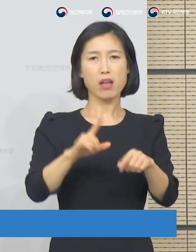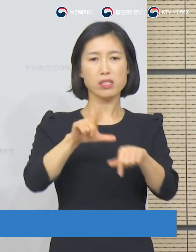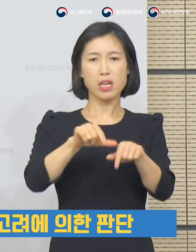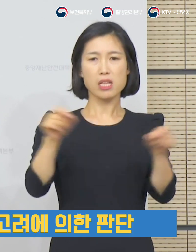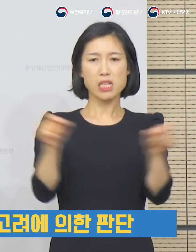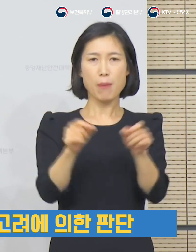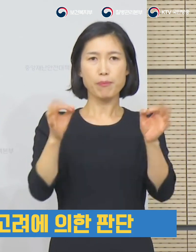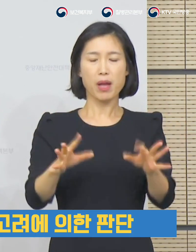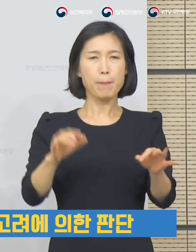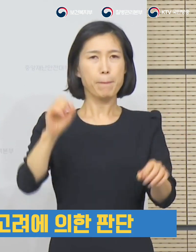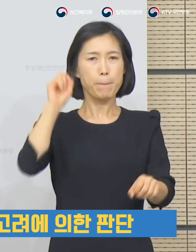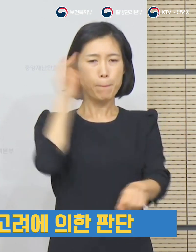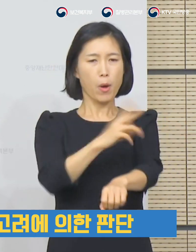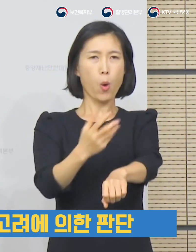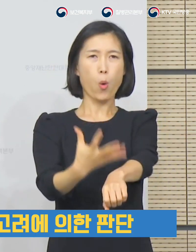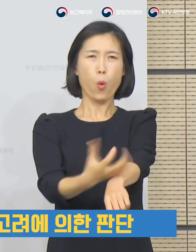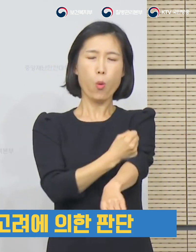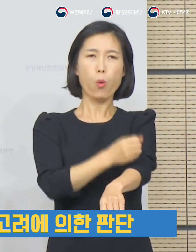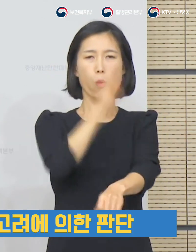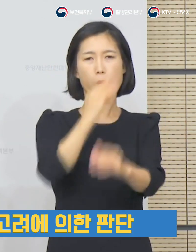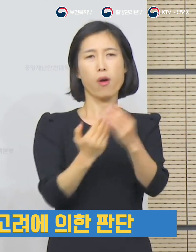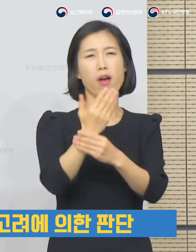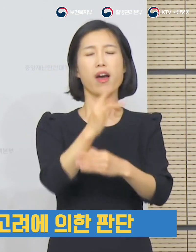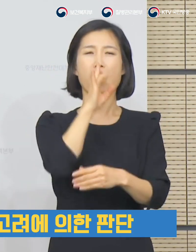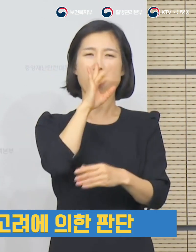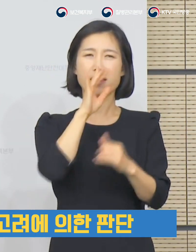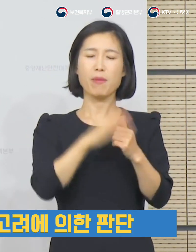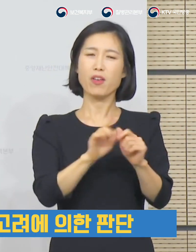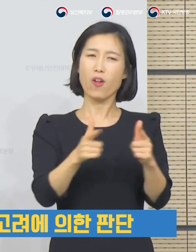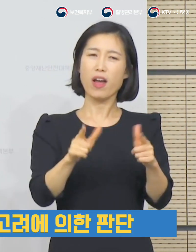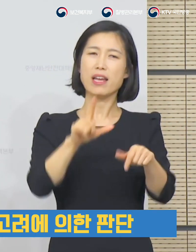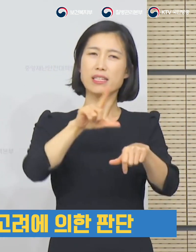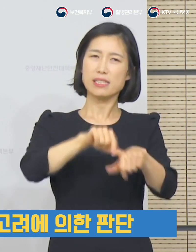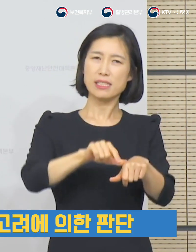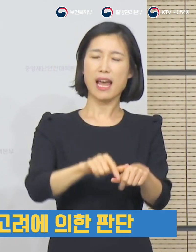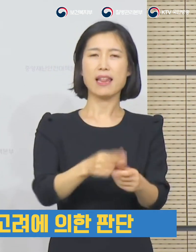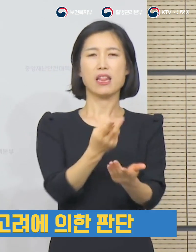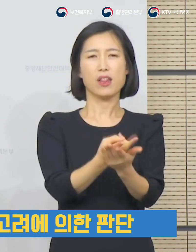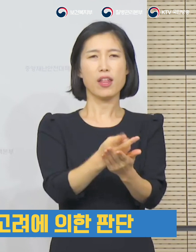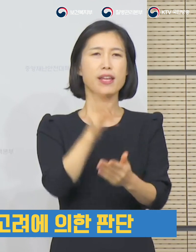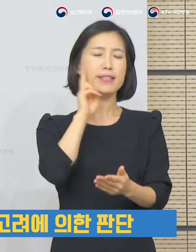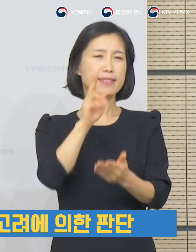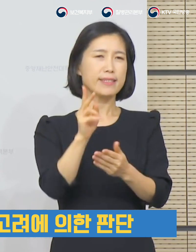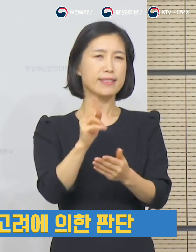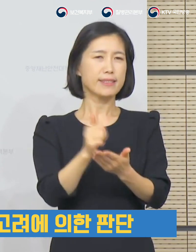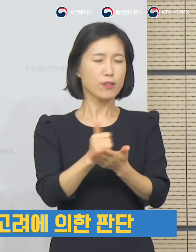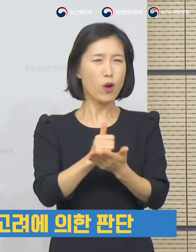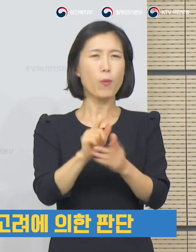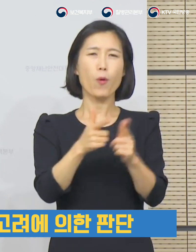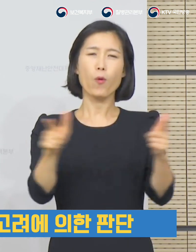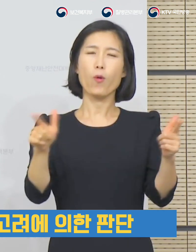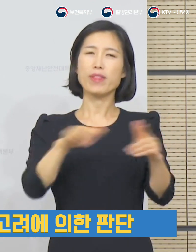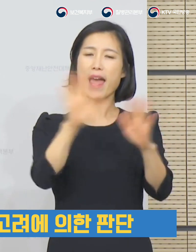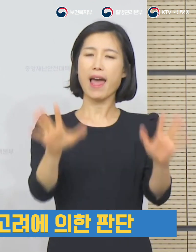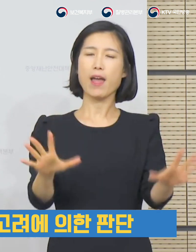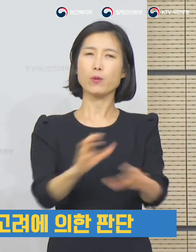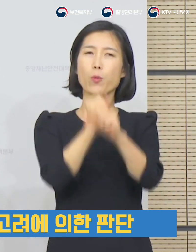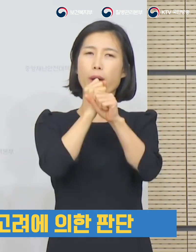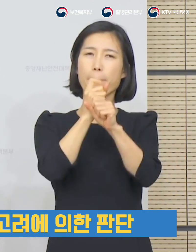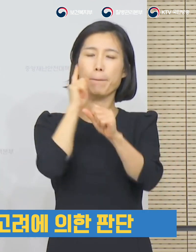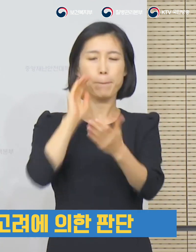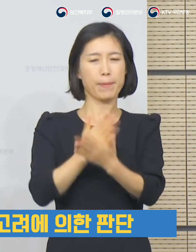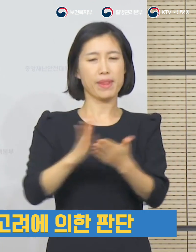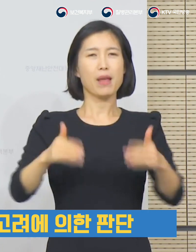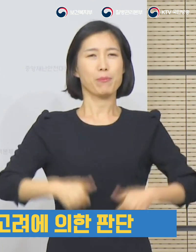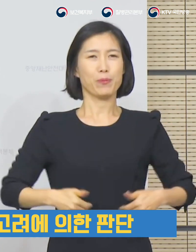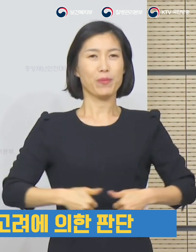있는지, 이러한 등등의 요소들을 종합적으로 고려해야 우리 의료 체계가 충분히 감당할 수 있겠다,